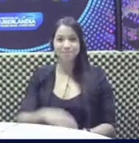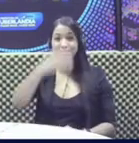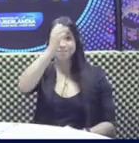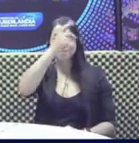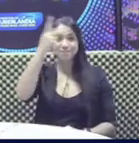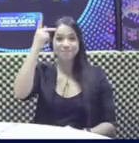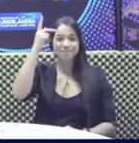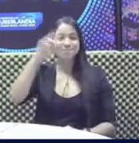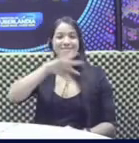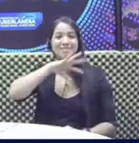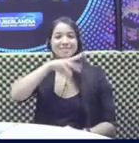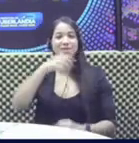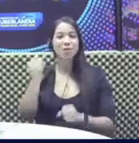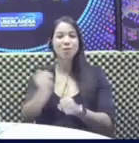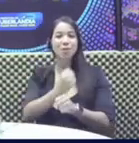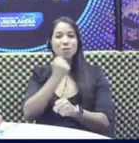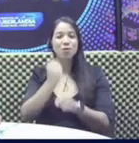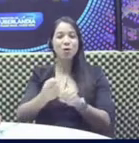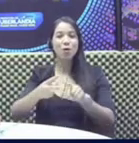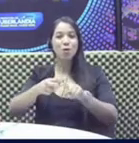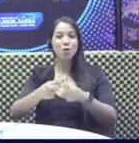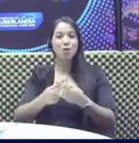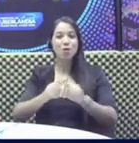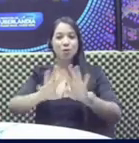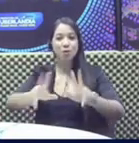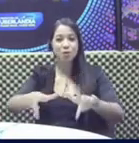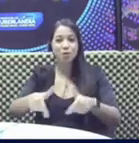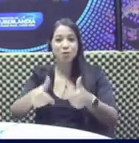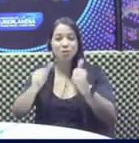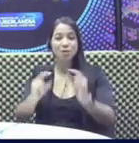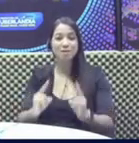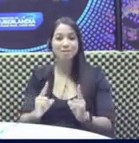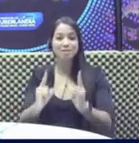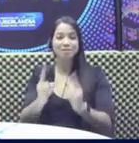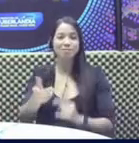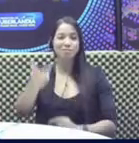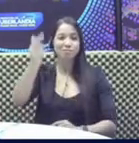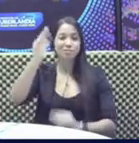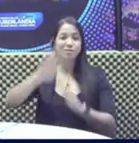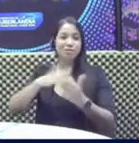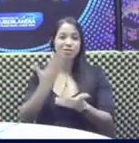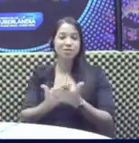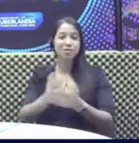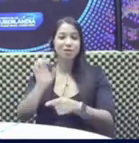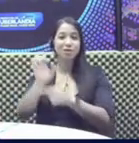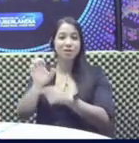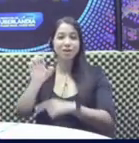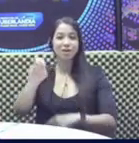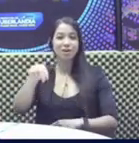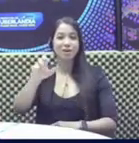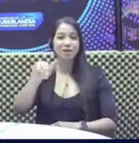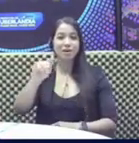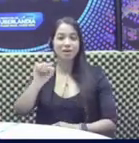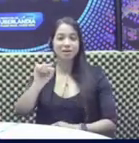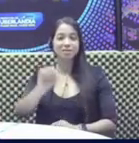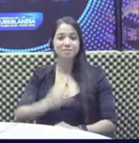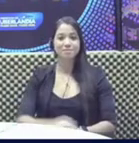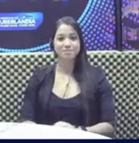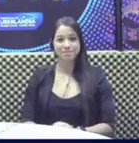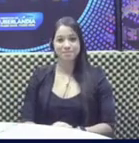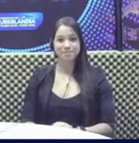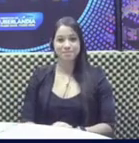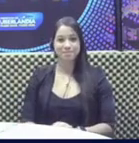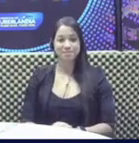Prefeito Odelmo Leão entrega obra de restauro e revitalização do prédio da antiga escola estadual Enés de Oliveira